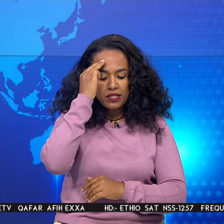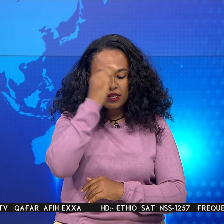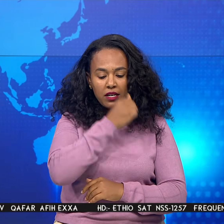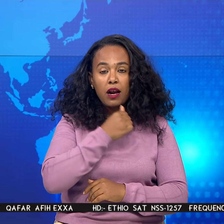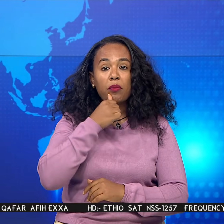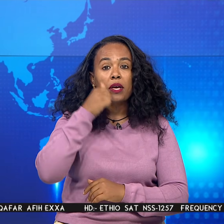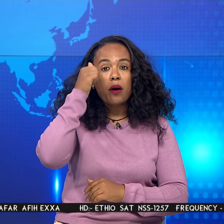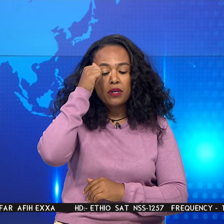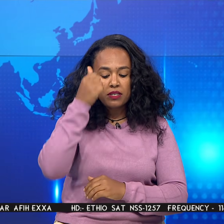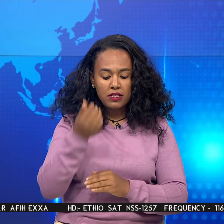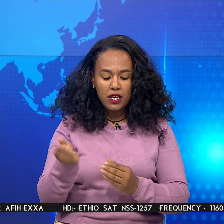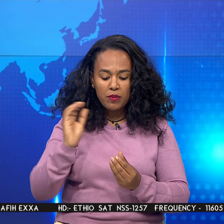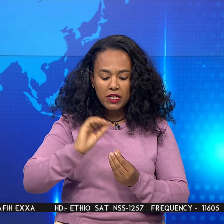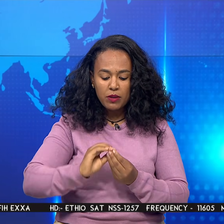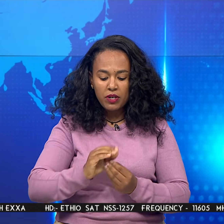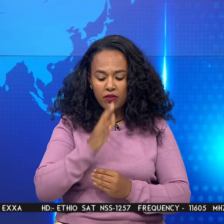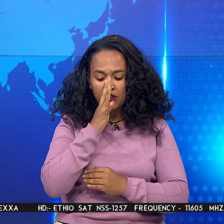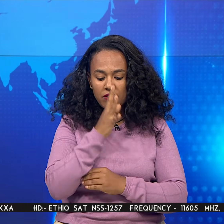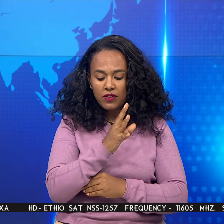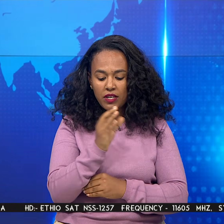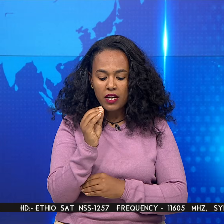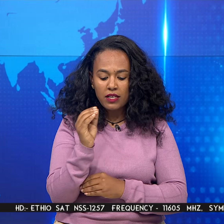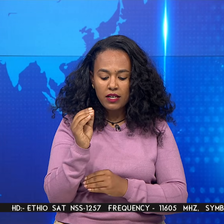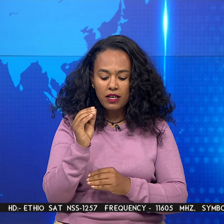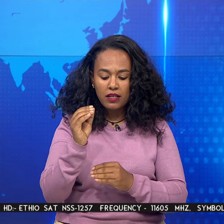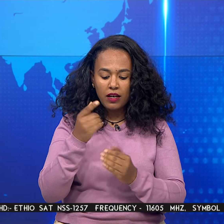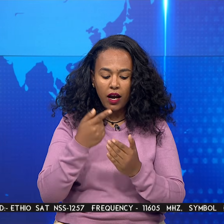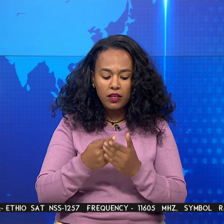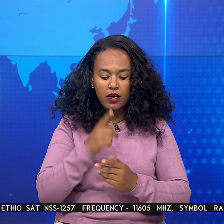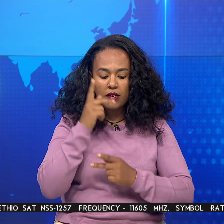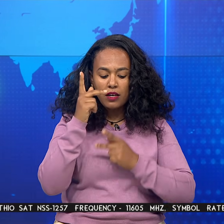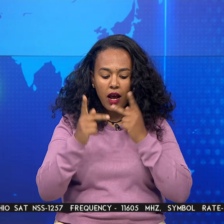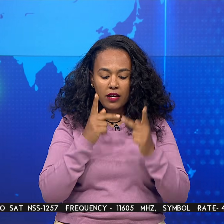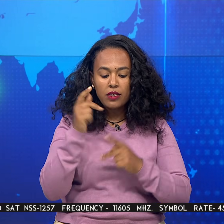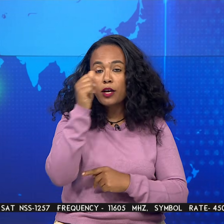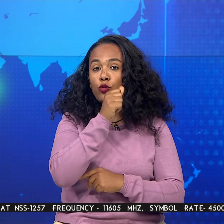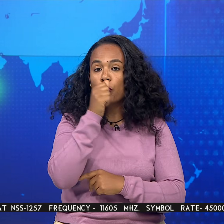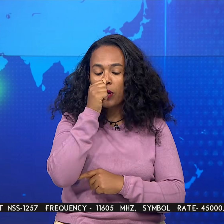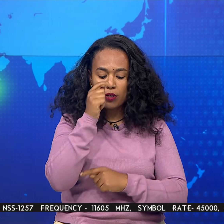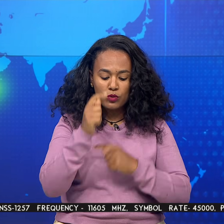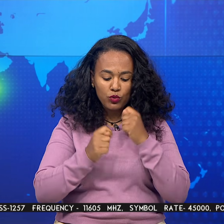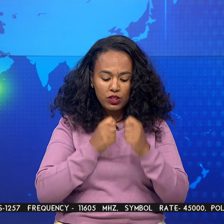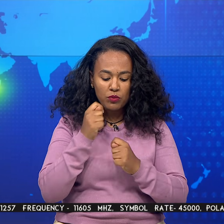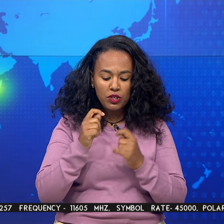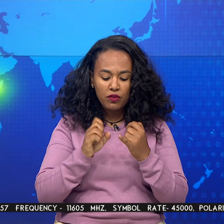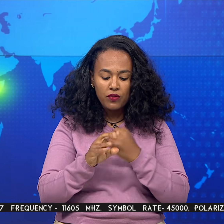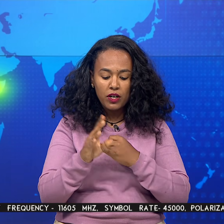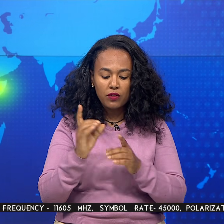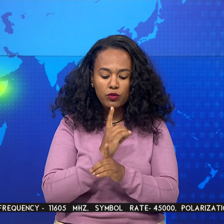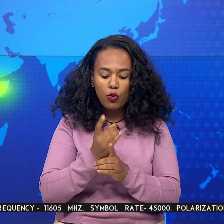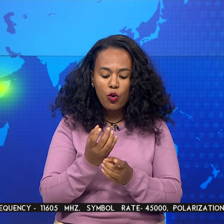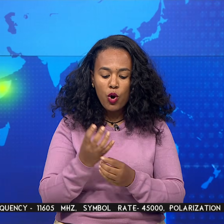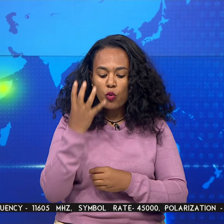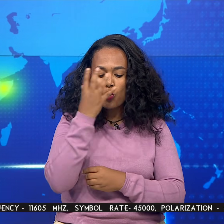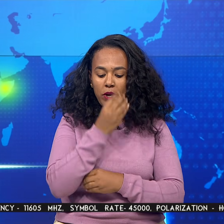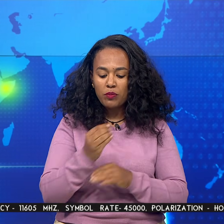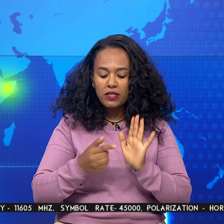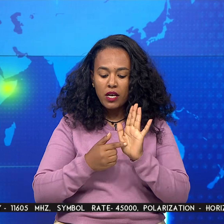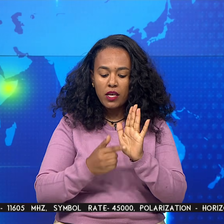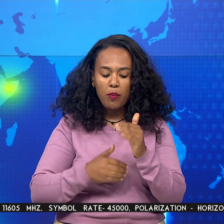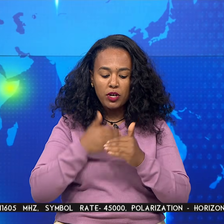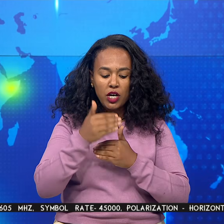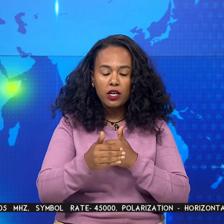በጠቅላይ ሚኒስትር አብይ አህመድ የመደመር ፍልስፍናን የተቃኘ ራዕይ የኢትዮጵያን ቱሪዝም ዘርፍ ከተፈጥሮ